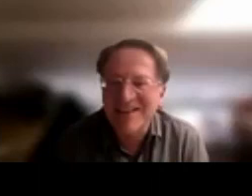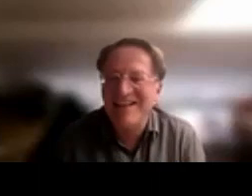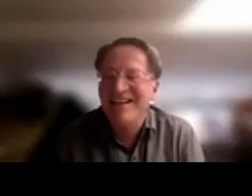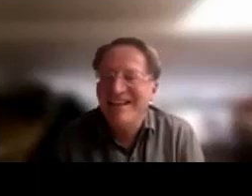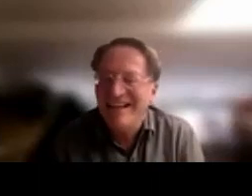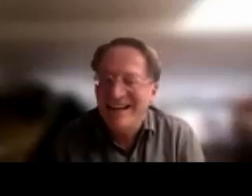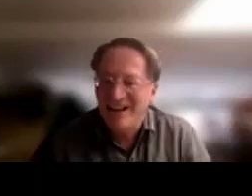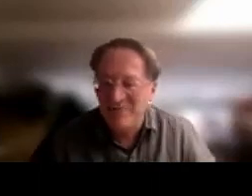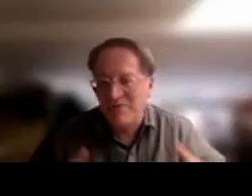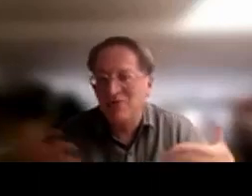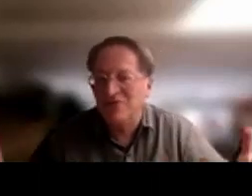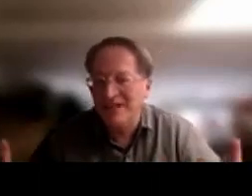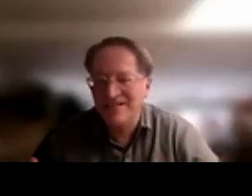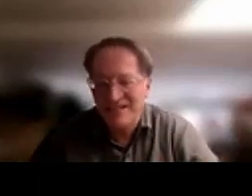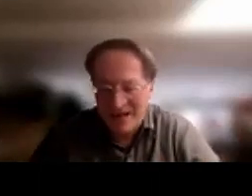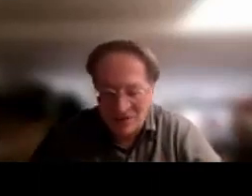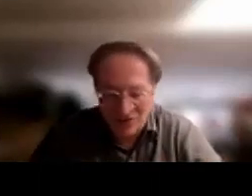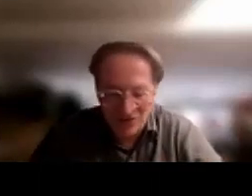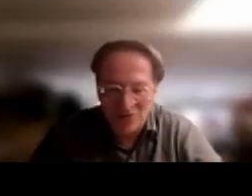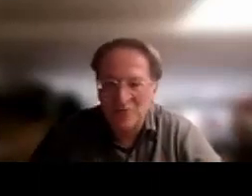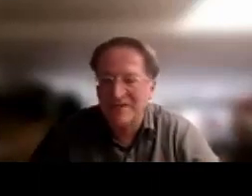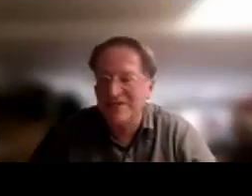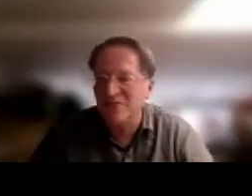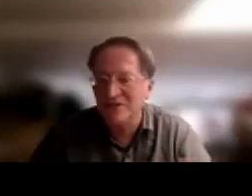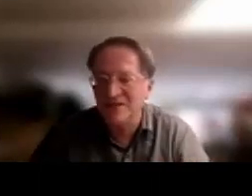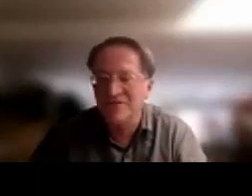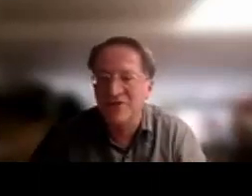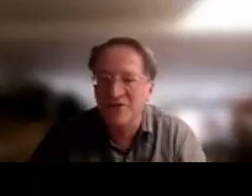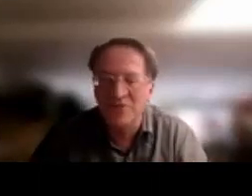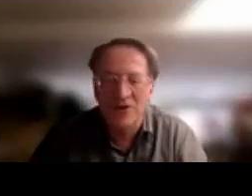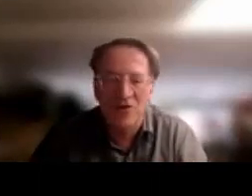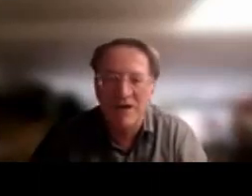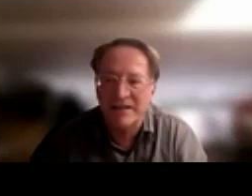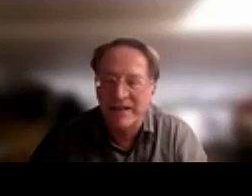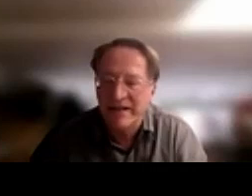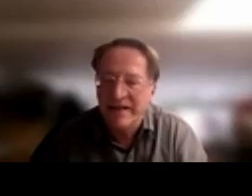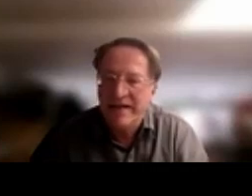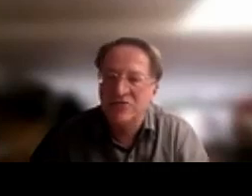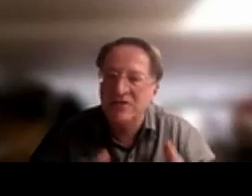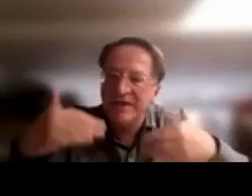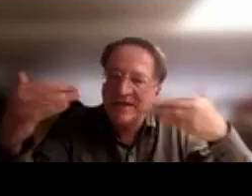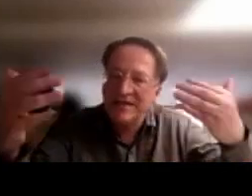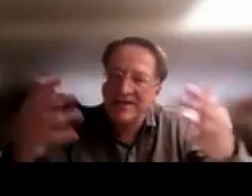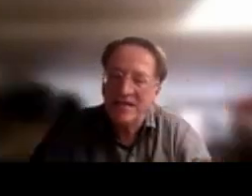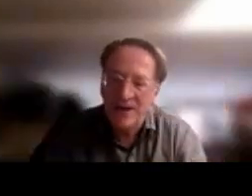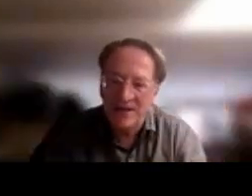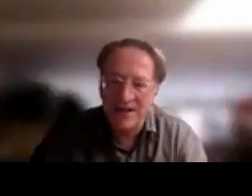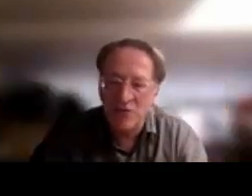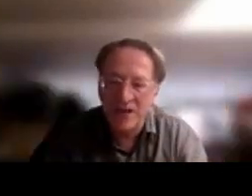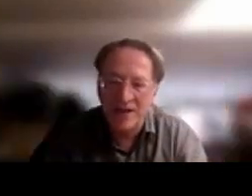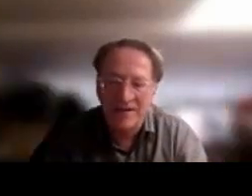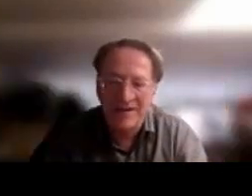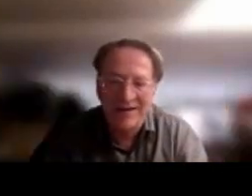creo que para ustedes y para nosotros, pues ha sido muy satisfactorio poder compartir estos diferentes niveles